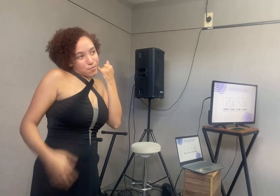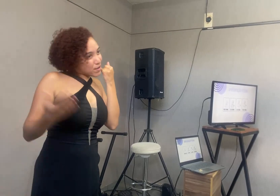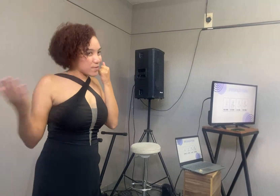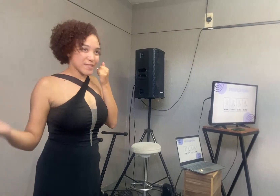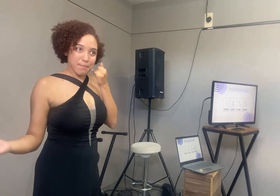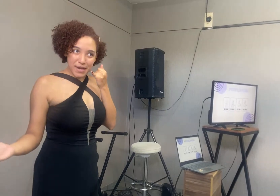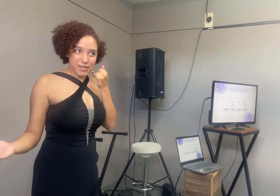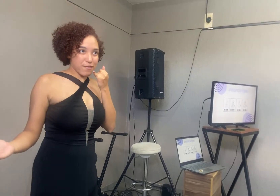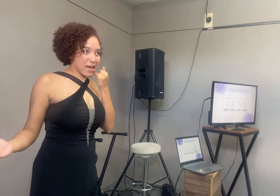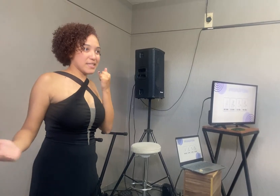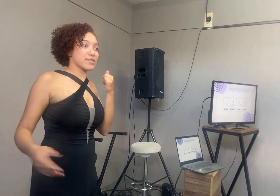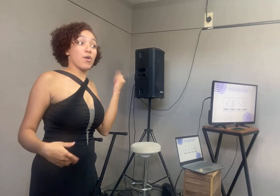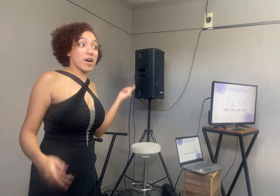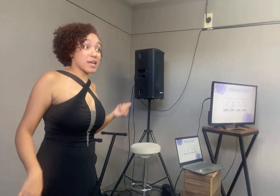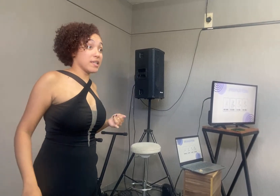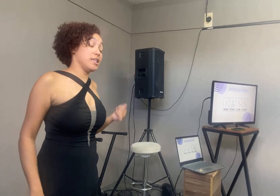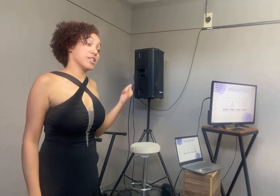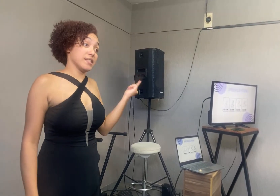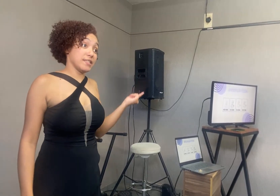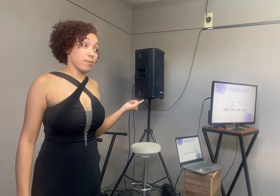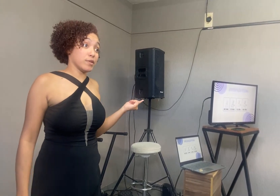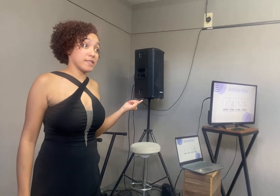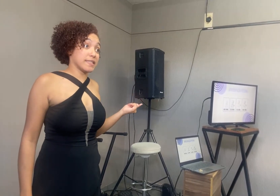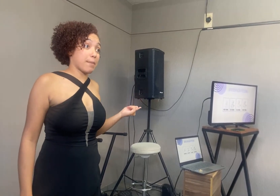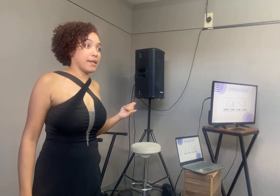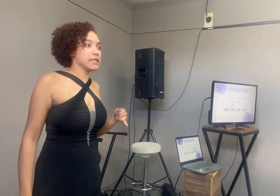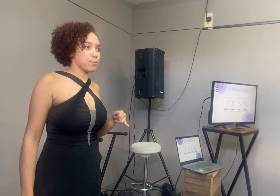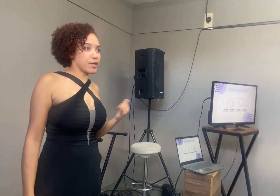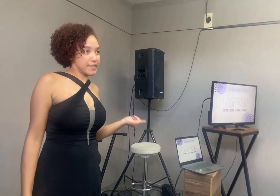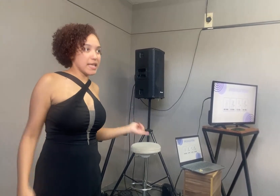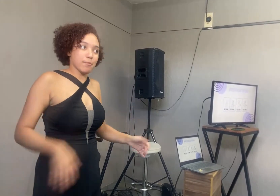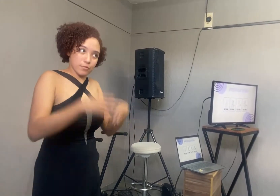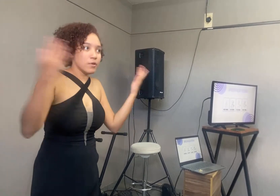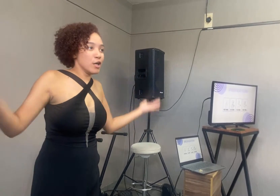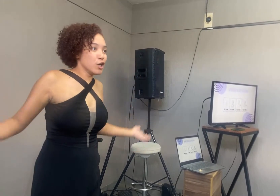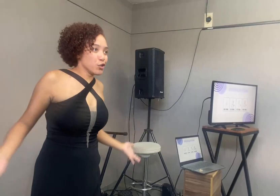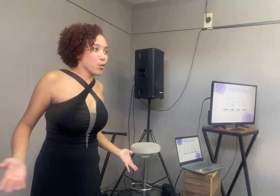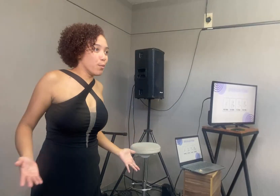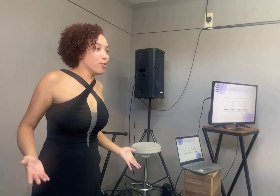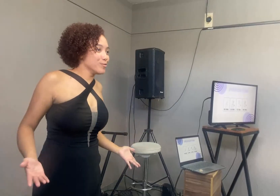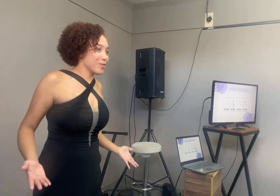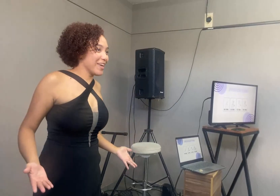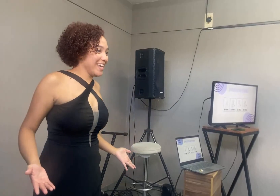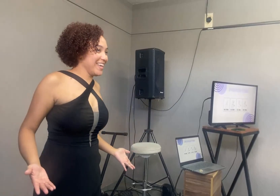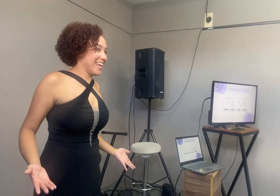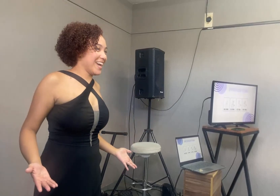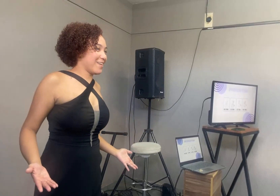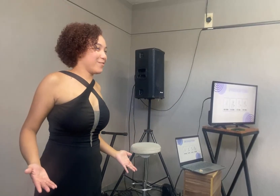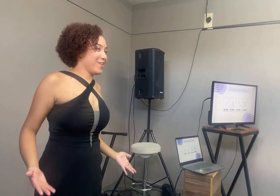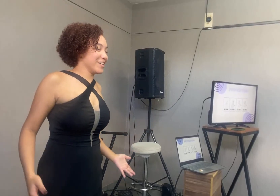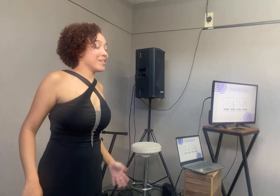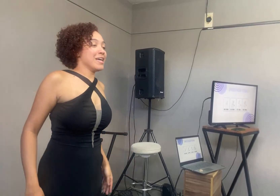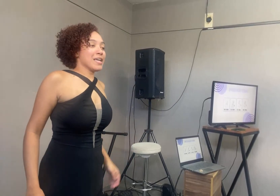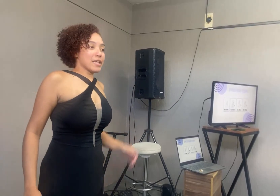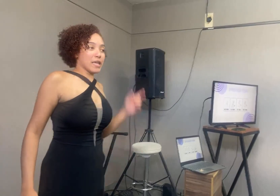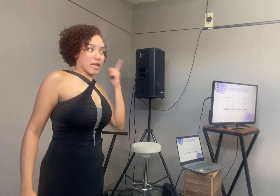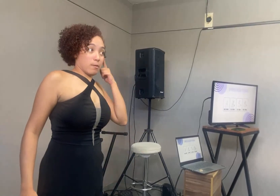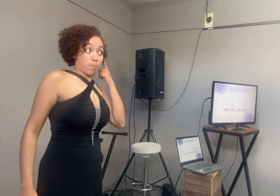que você mais faz ou a característica. Existem muitas Isabelas, por exemplo, no mundo aí, né, agora, que por